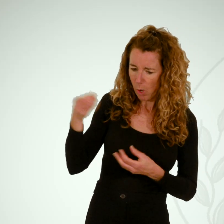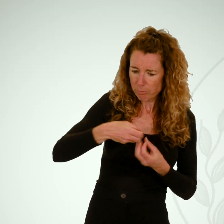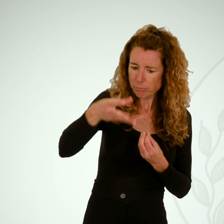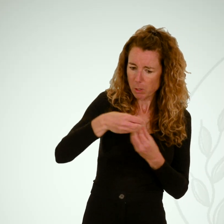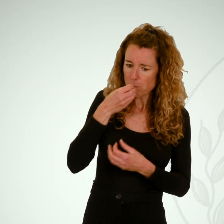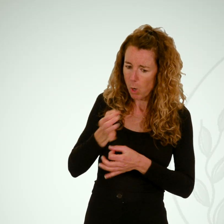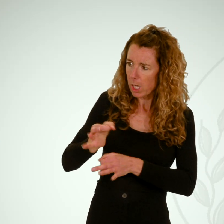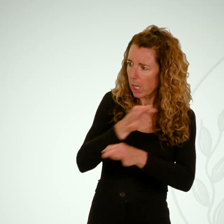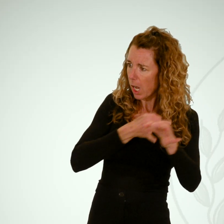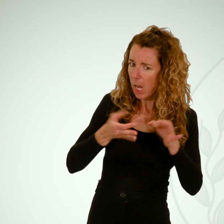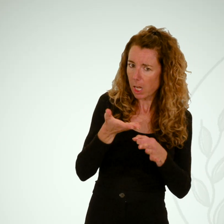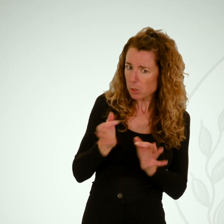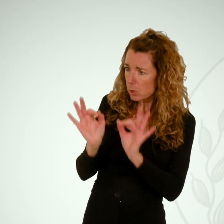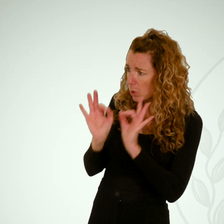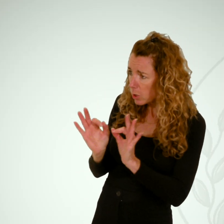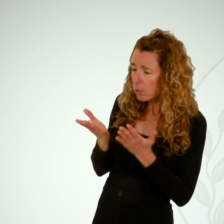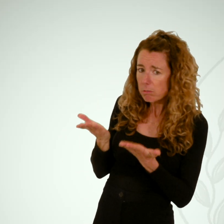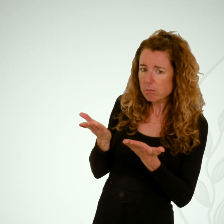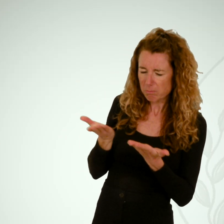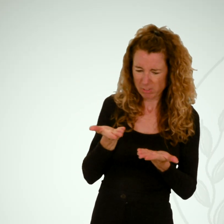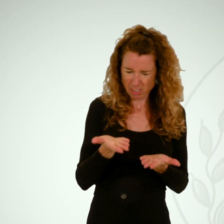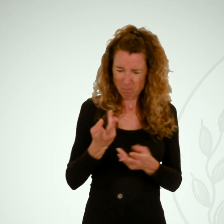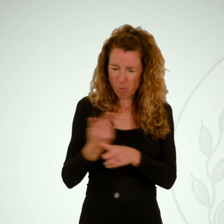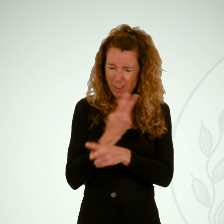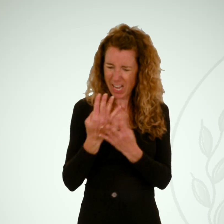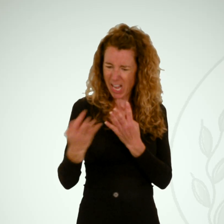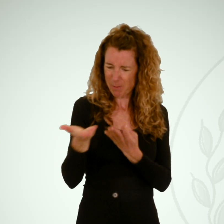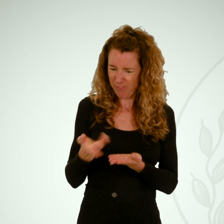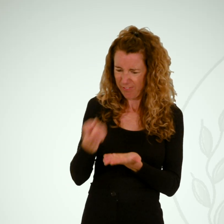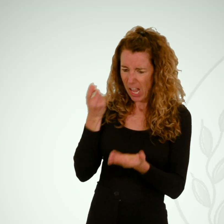pas ? D'où vient donc cette mauvaise herbe ?»